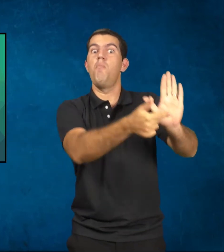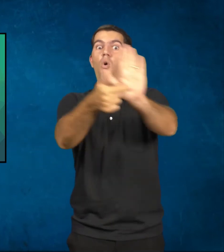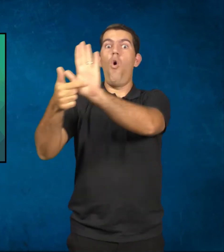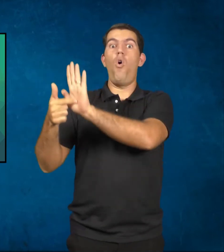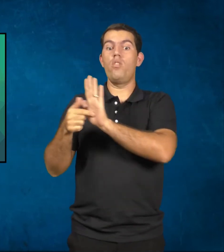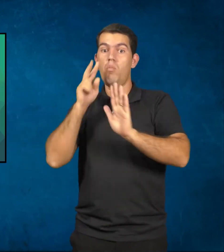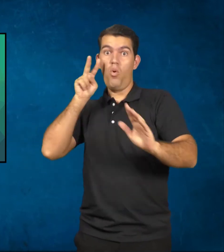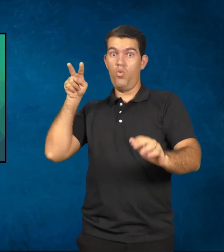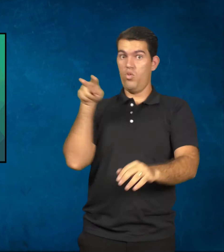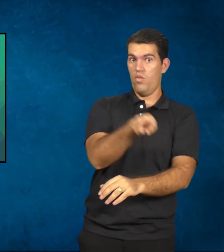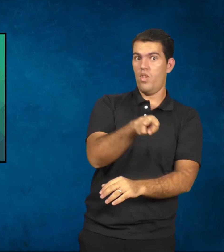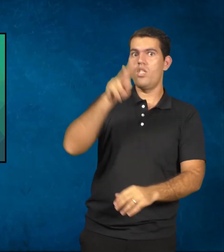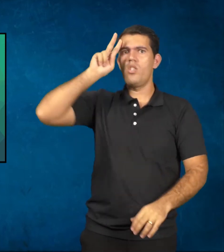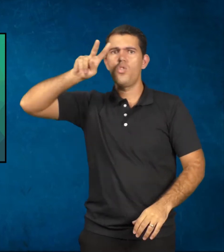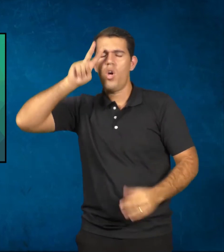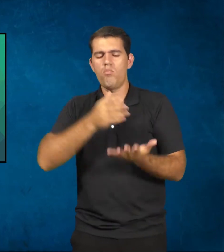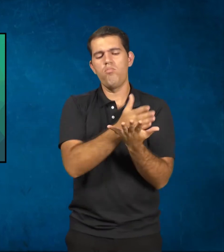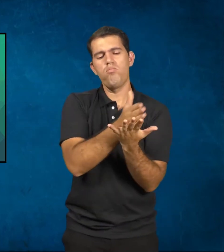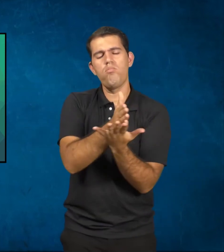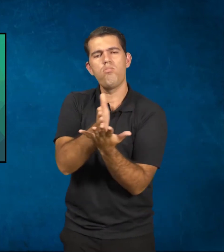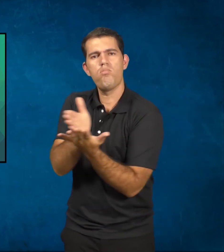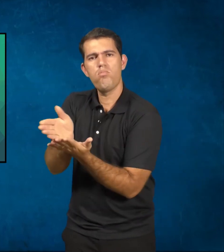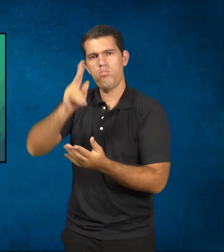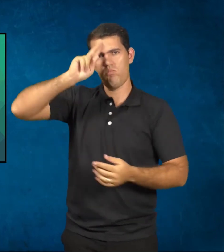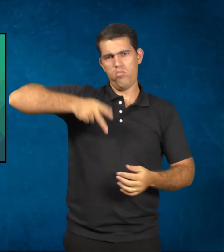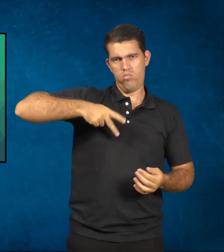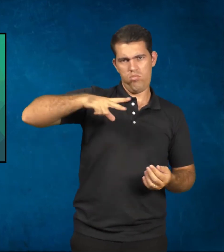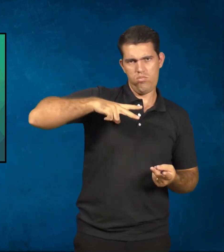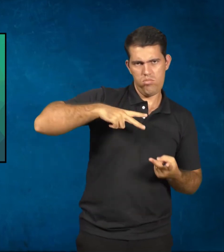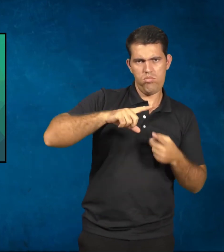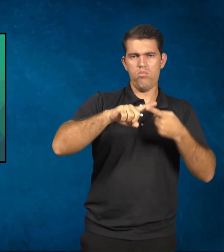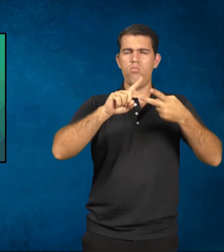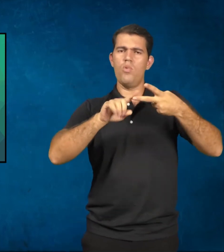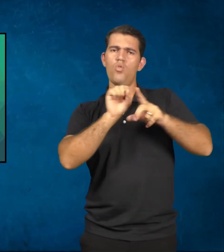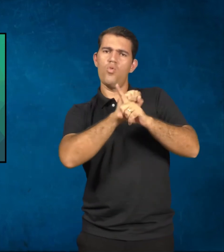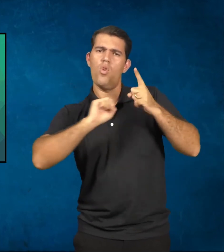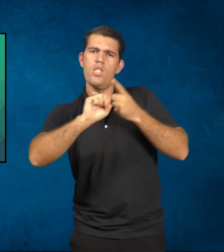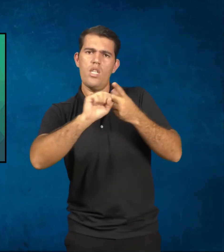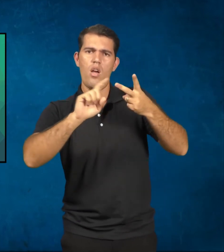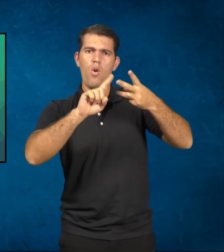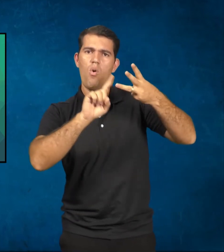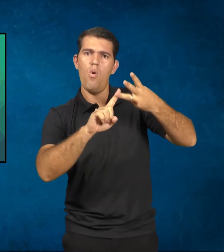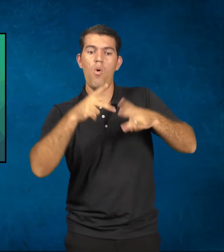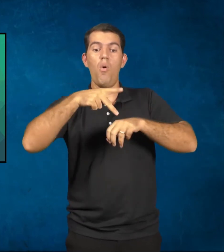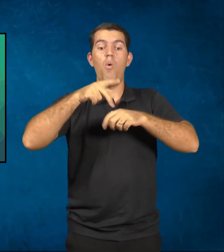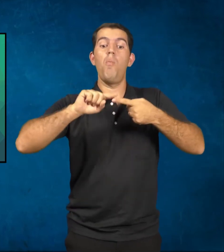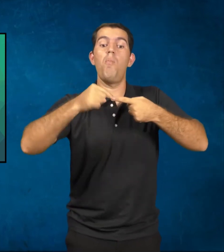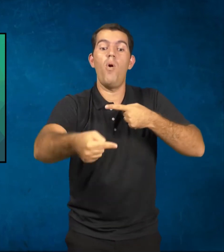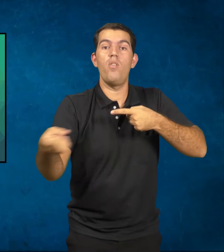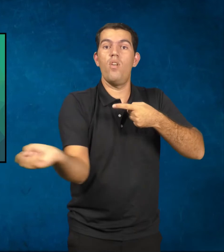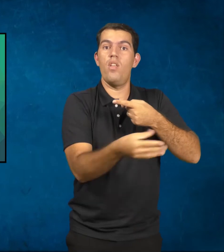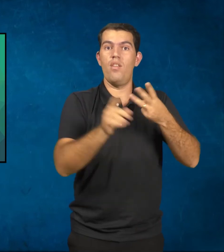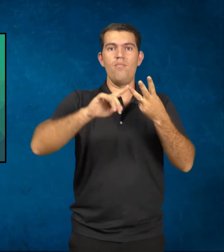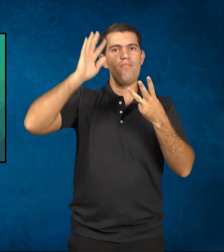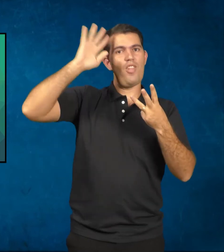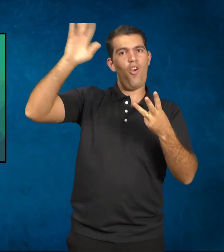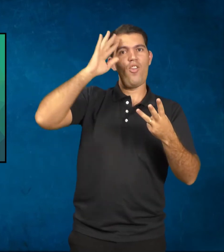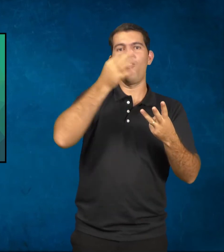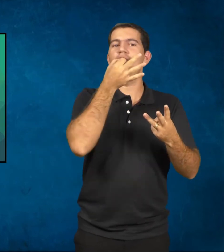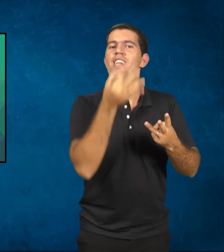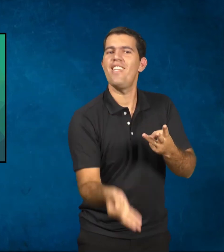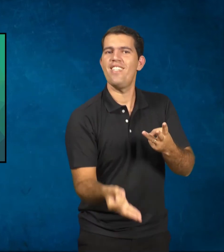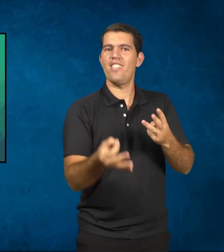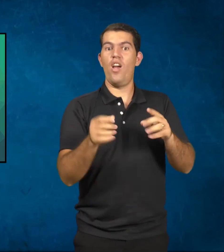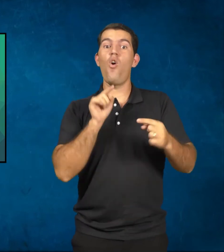de vista histórico, as vertentes individualista, social, pós-moderna e teórico-crítica sobre